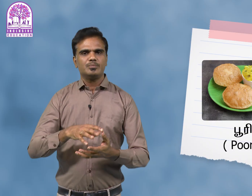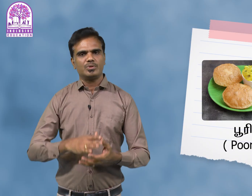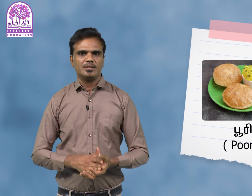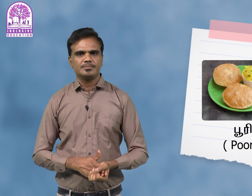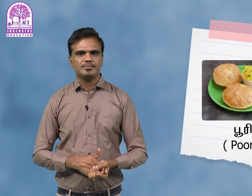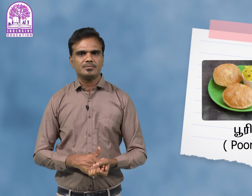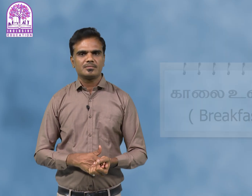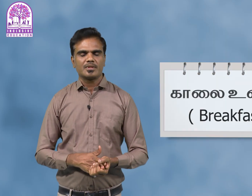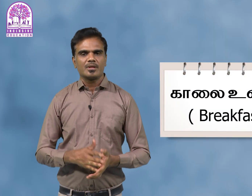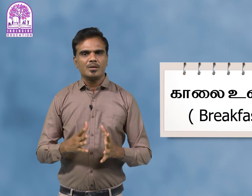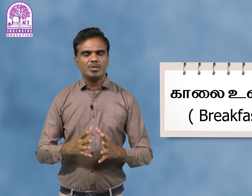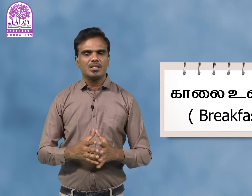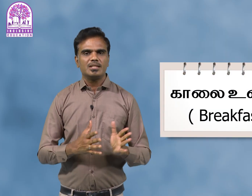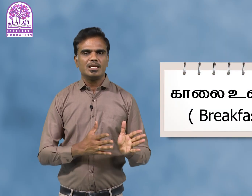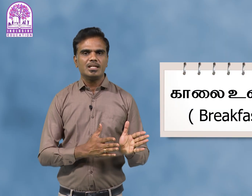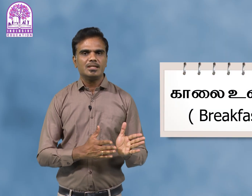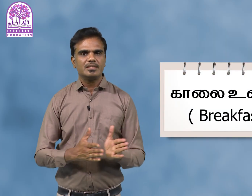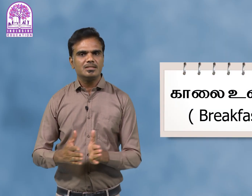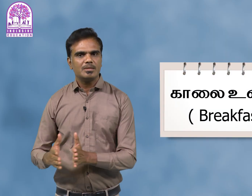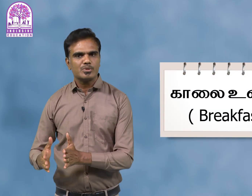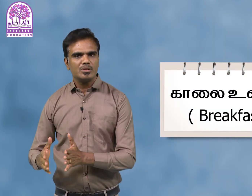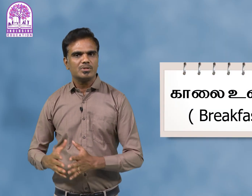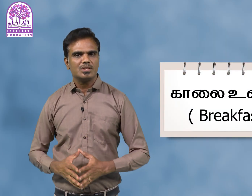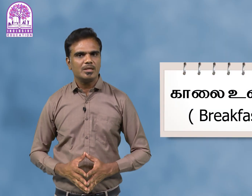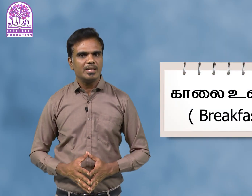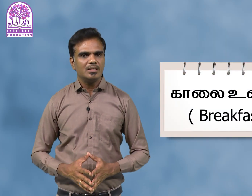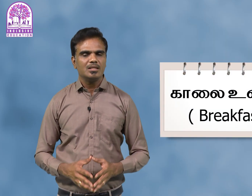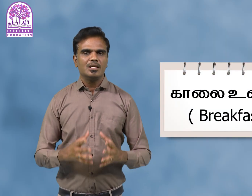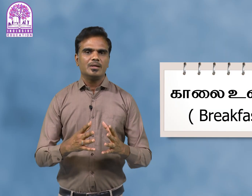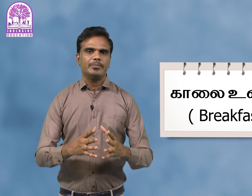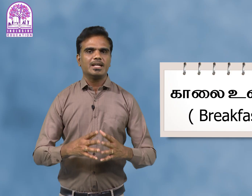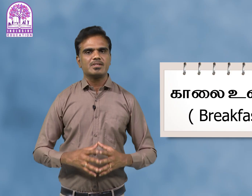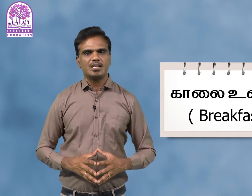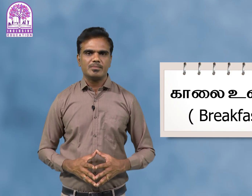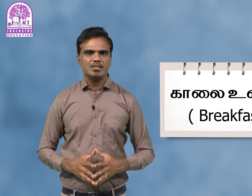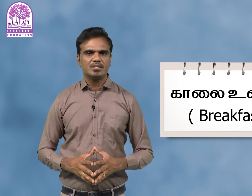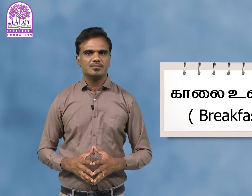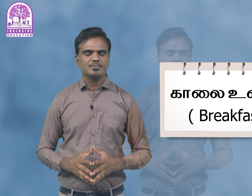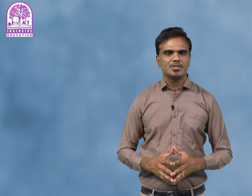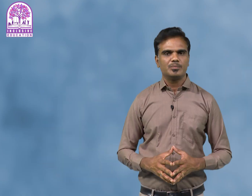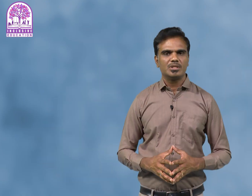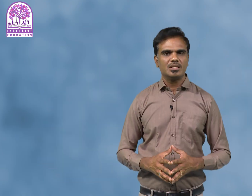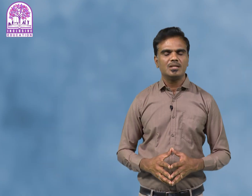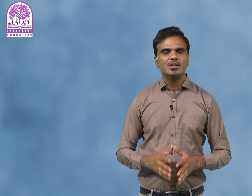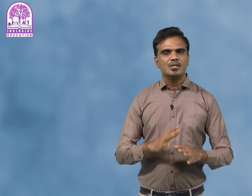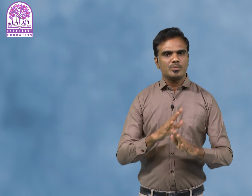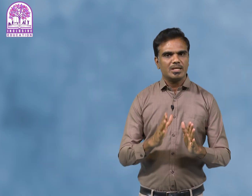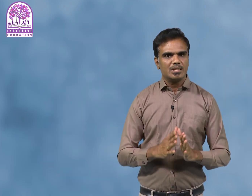பூரி. புரியுதுங்களா? இதெல்லாம் இதில் வருது, நம்ம சொல்லி கொடுத்தது எல்லாமே பிரேக்ஃபாஸ்ட் ஐட்டம்ஸில் வருது. புரியுதுங்களா? ஸோ இப்போ இது